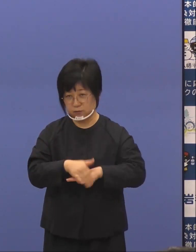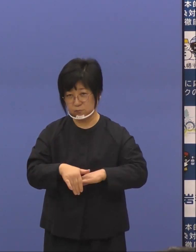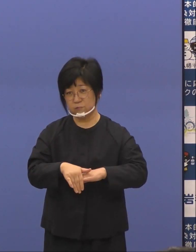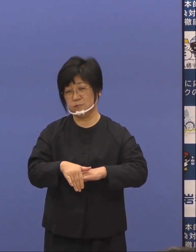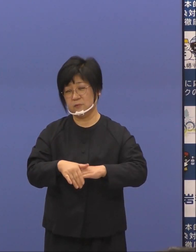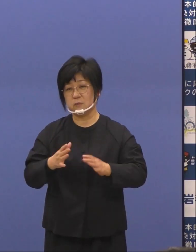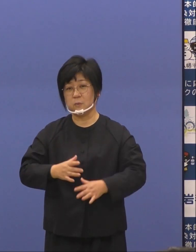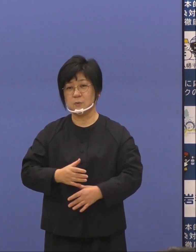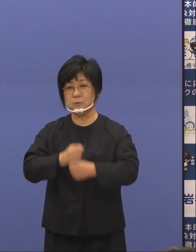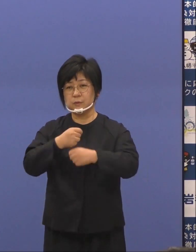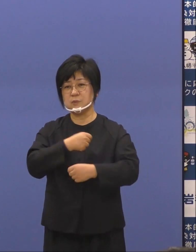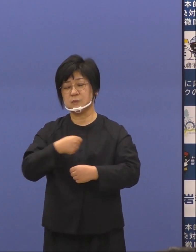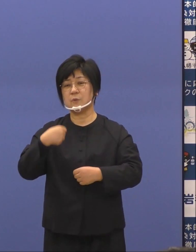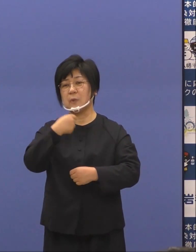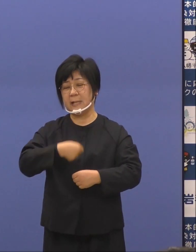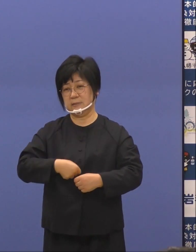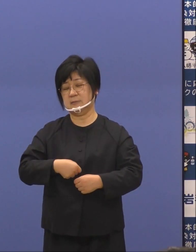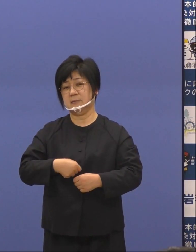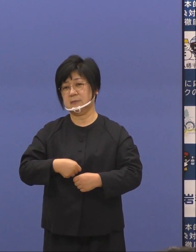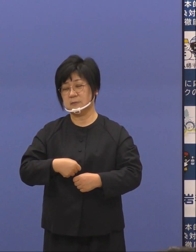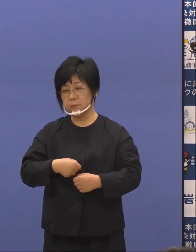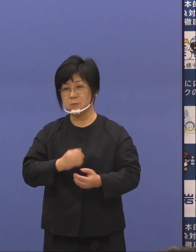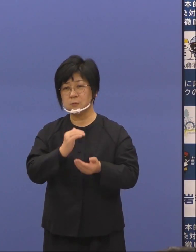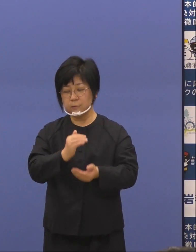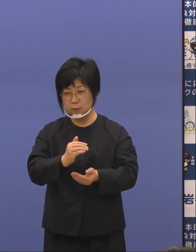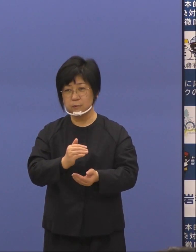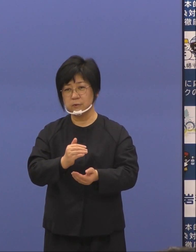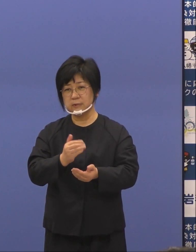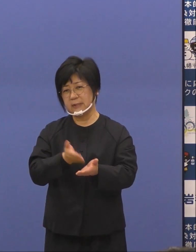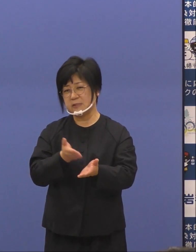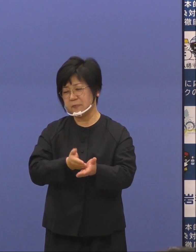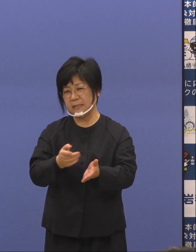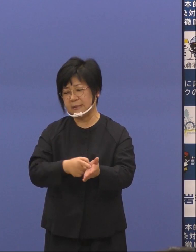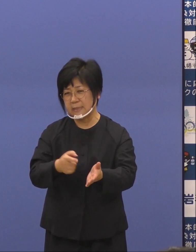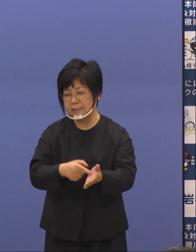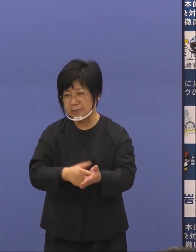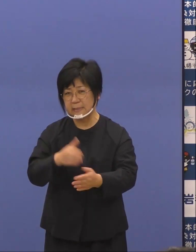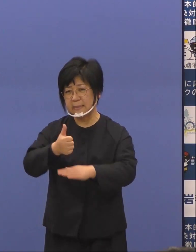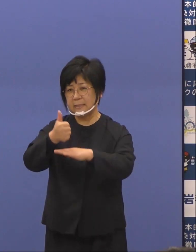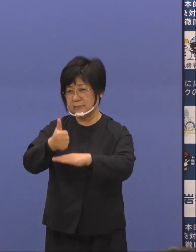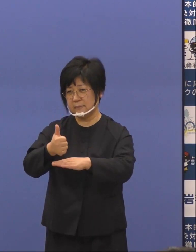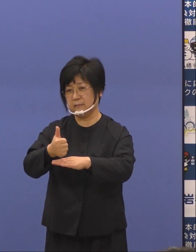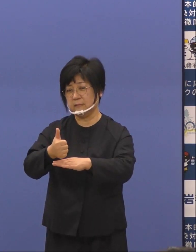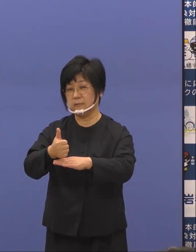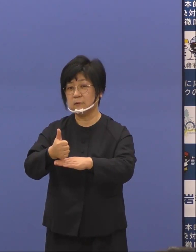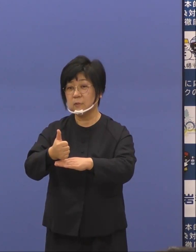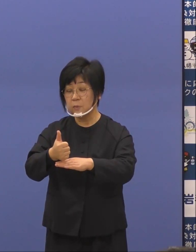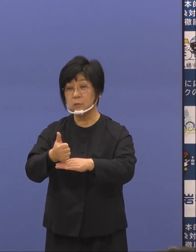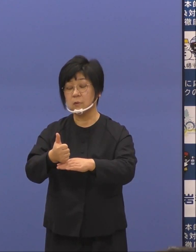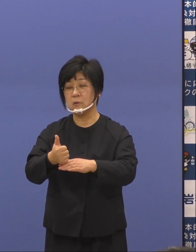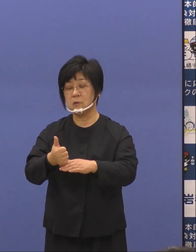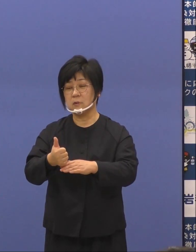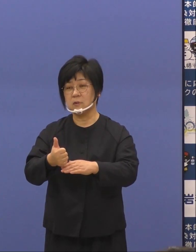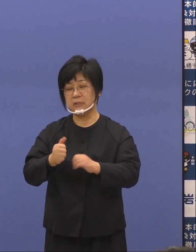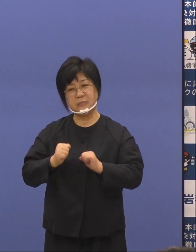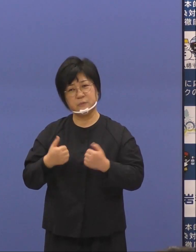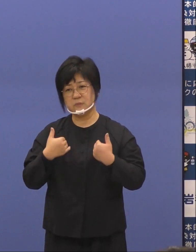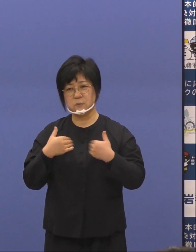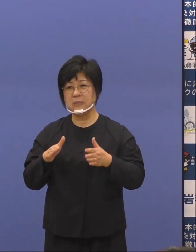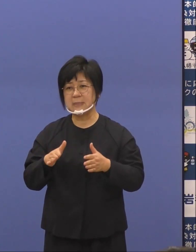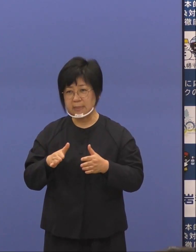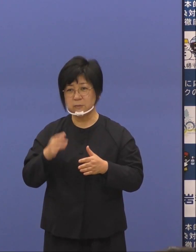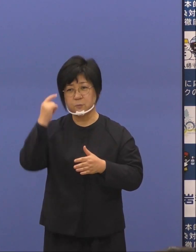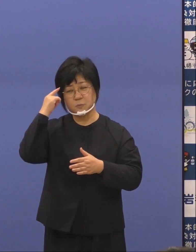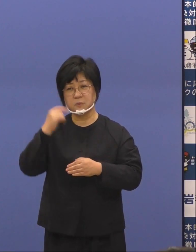できないような大臣がいるということもこうありえなかったはずですね。やっぱり事の深刻